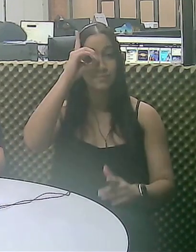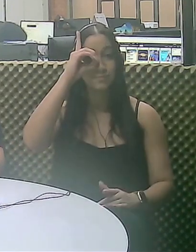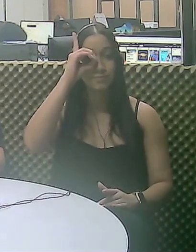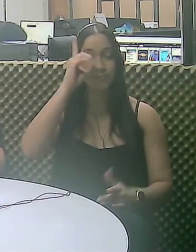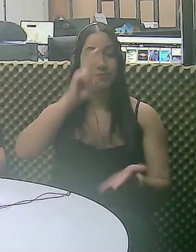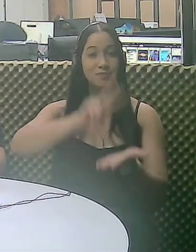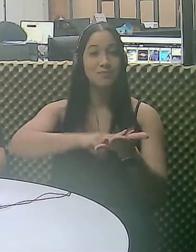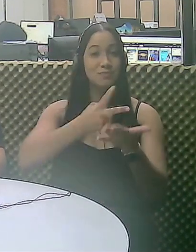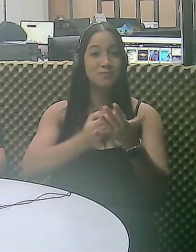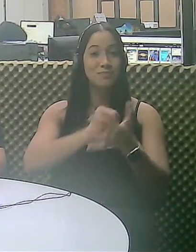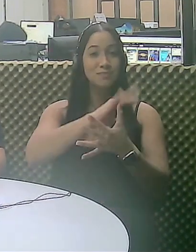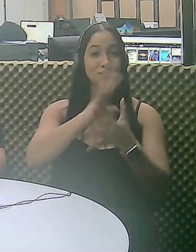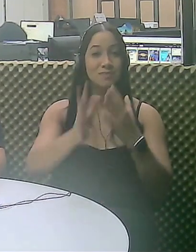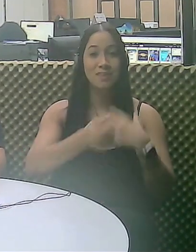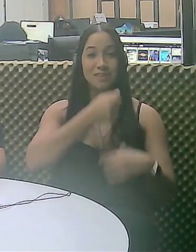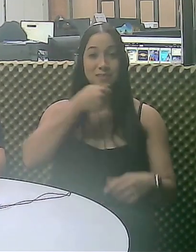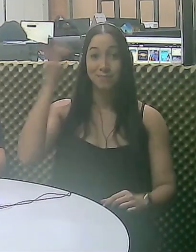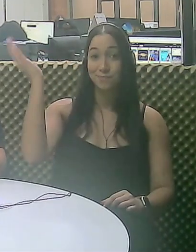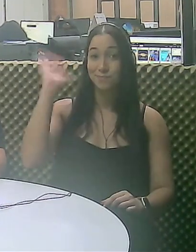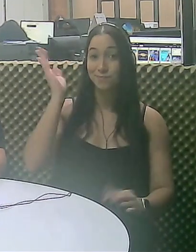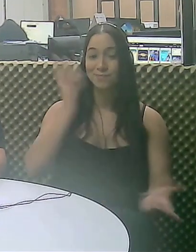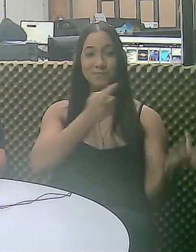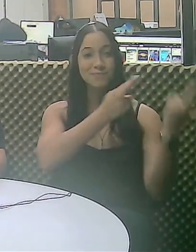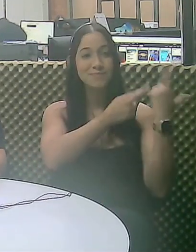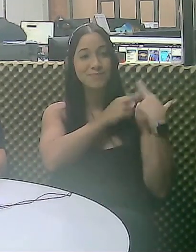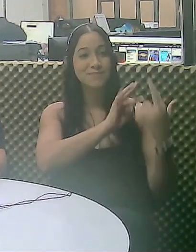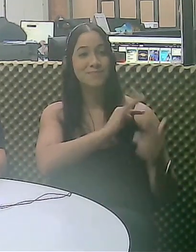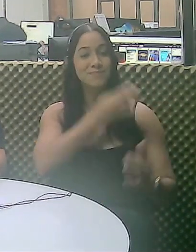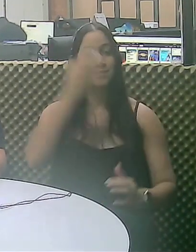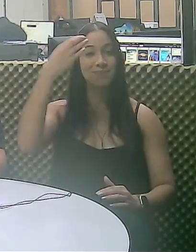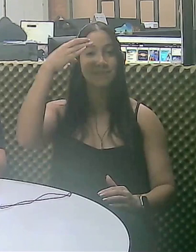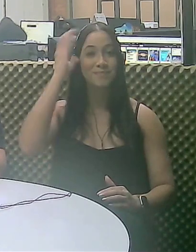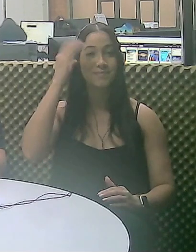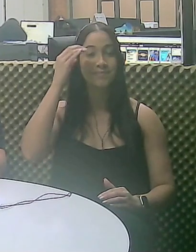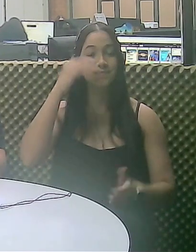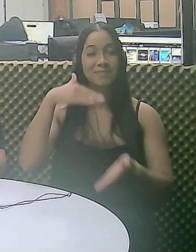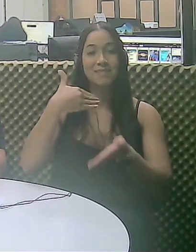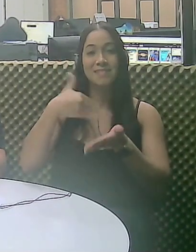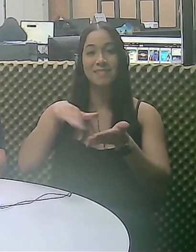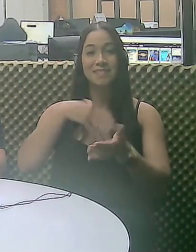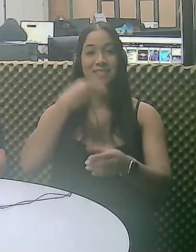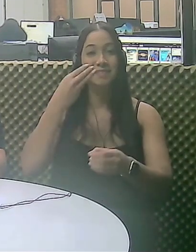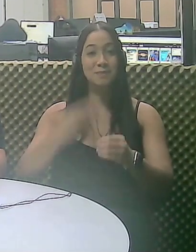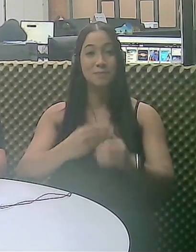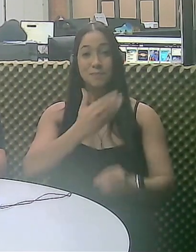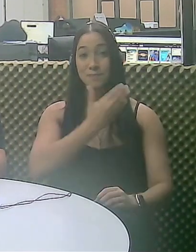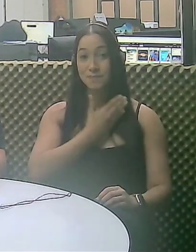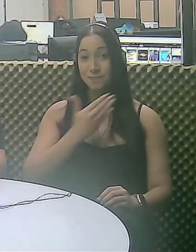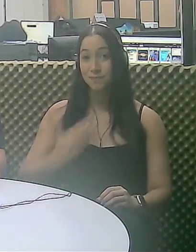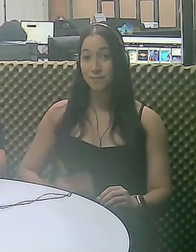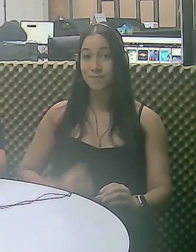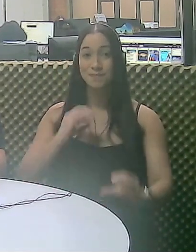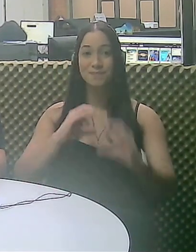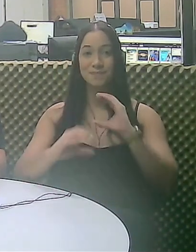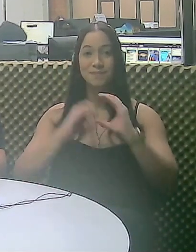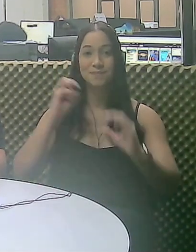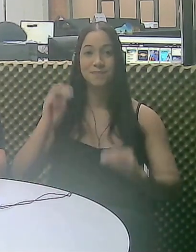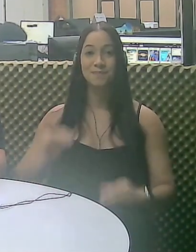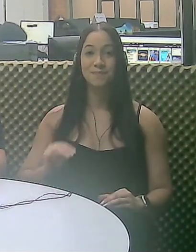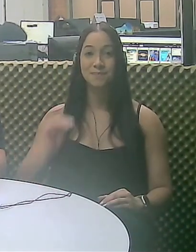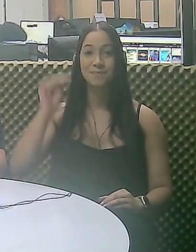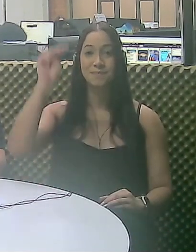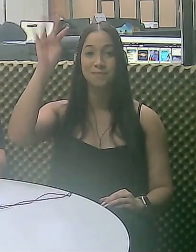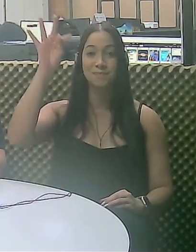Aires, tradução em Libras Amanda Valentim, responsável técnico Cristiano Silva, Secretário Municipal de Governo e